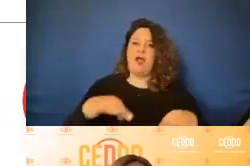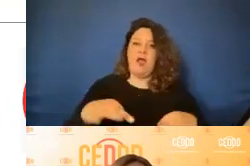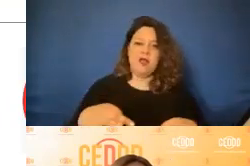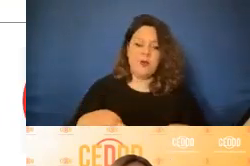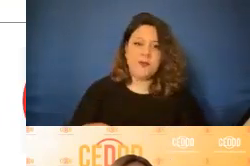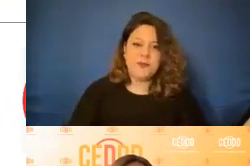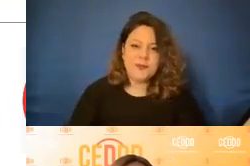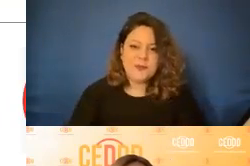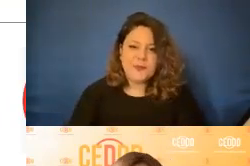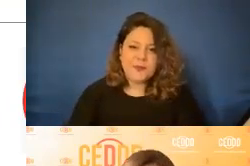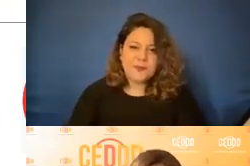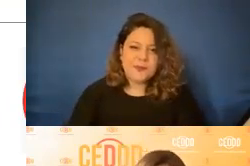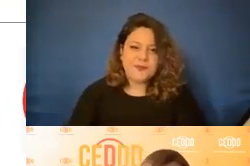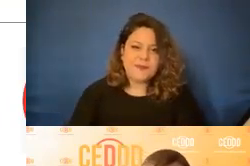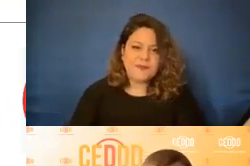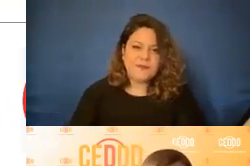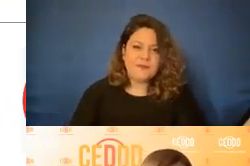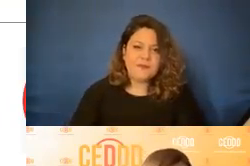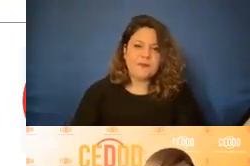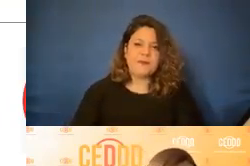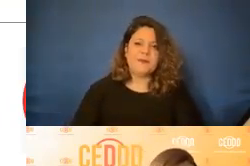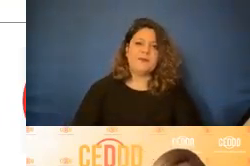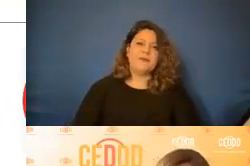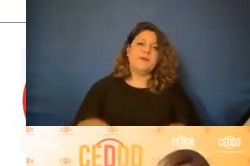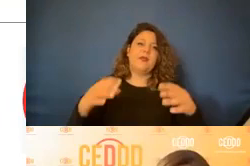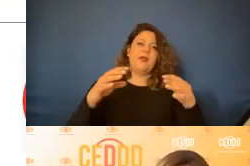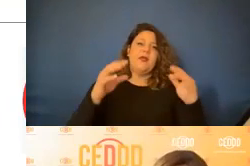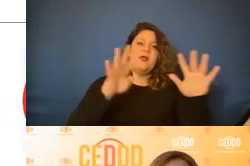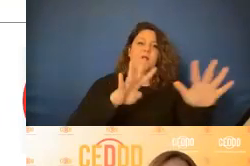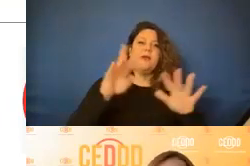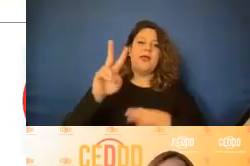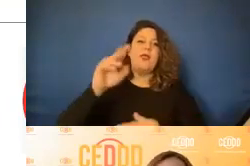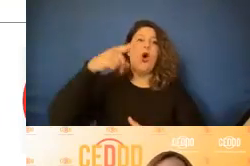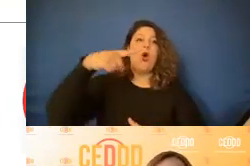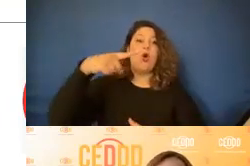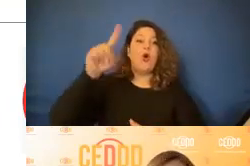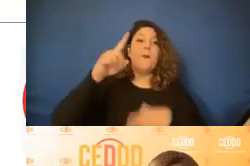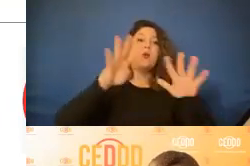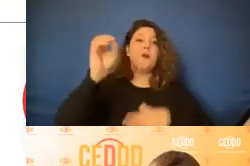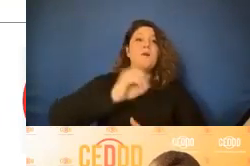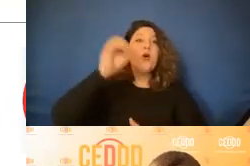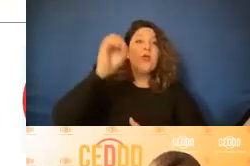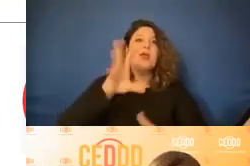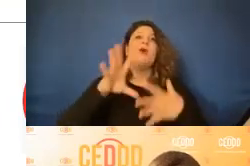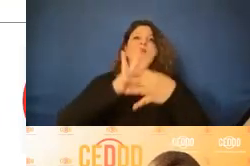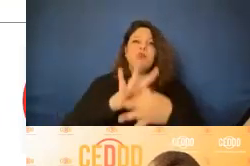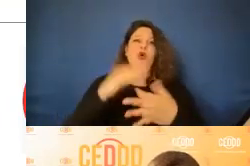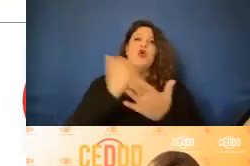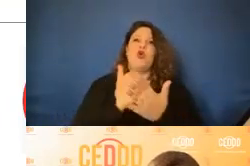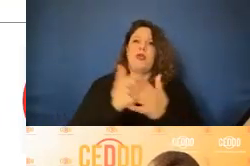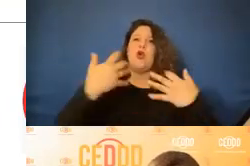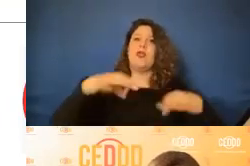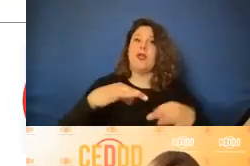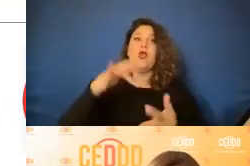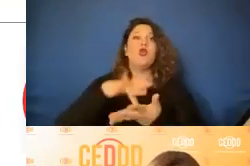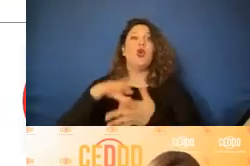92,9% del bullying del alumnado con discapacidad víctima de acoso se da en la escuela ordinaria. En educación